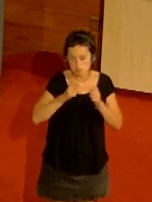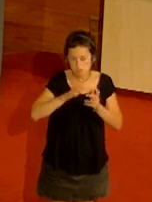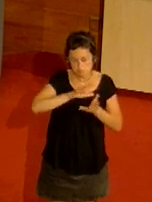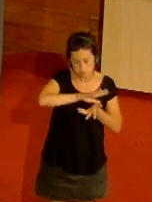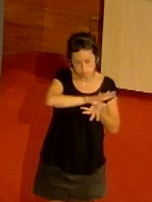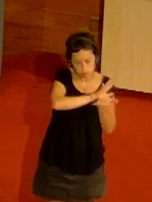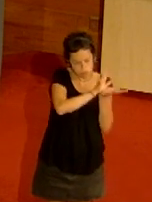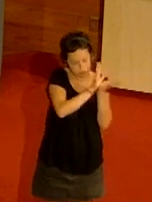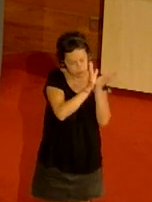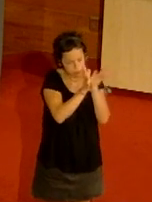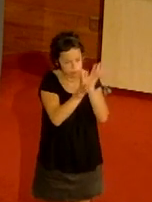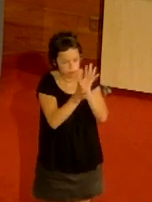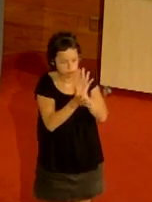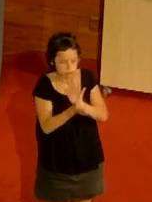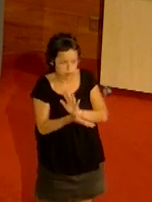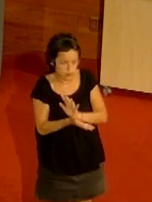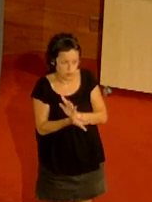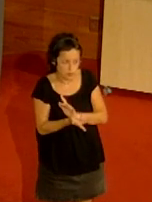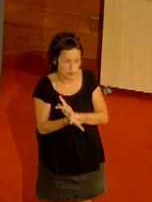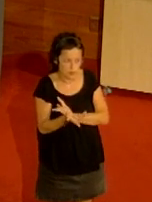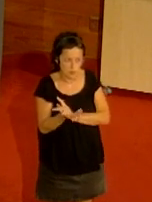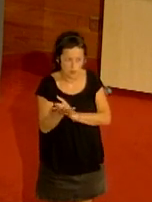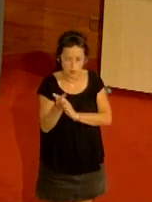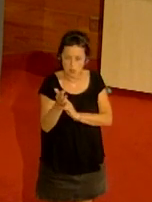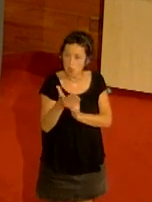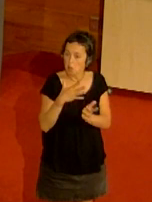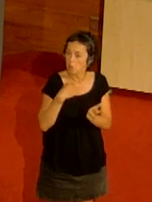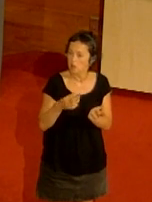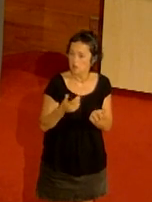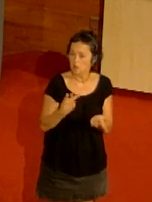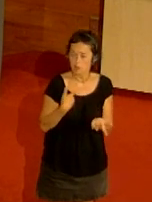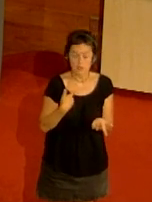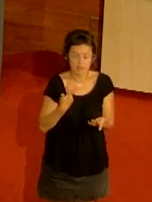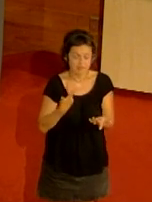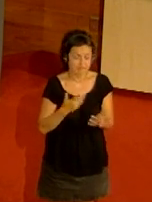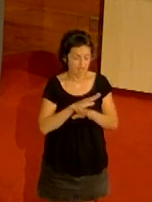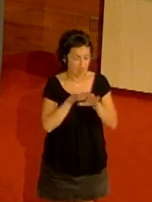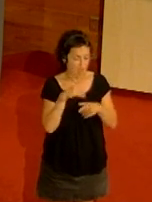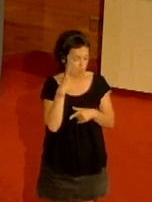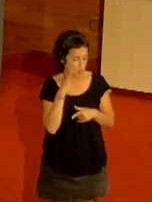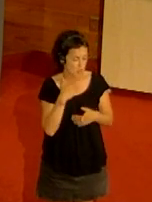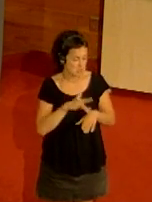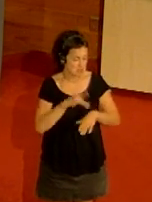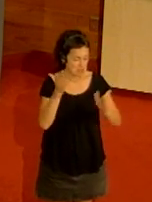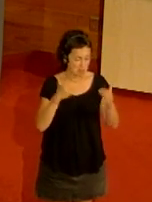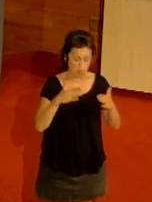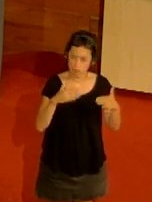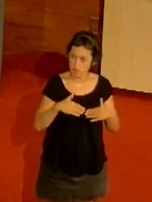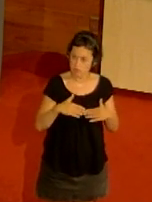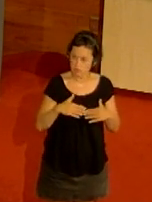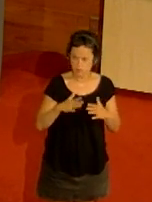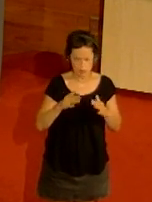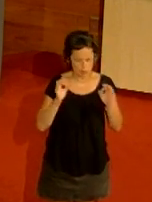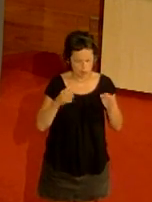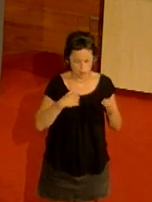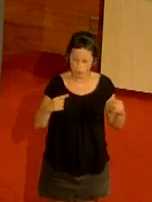teoría te podría hacer ser más insensible, me ha hecho todo lo contrario. Y como que todo cada vez más